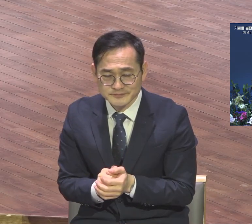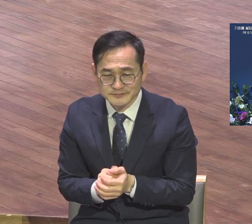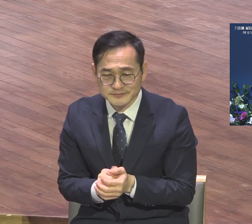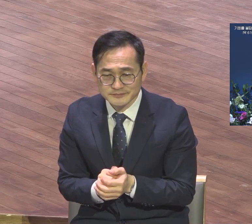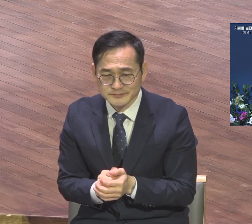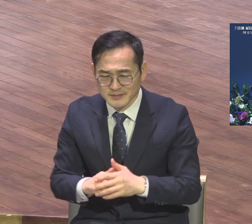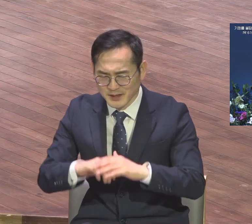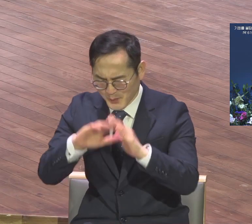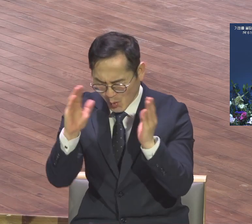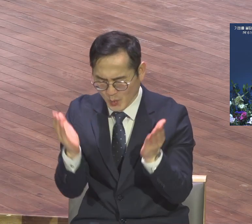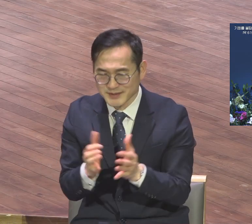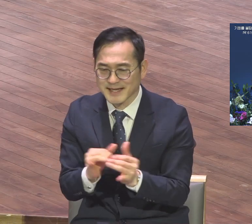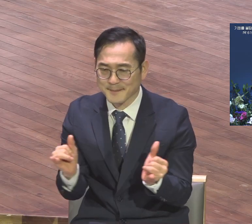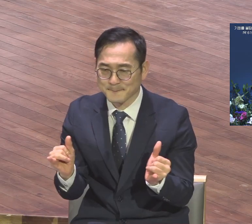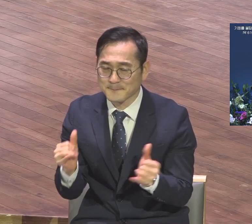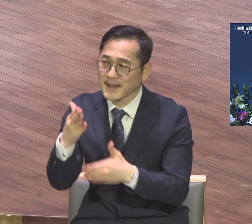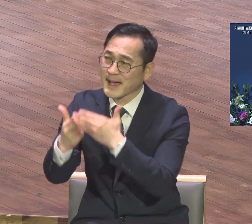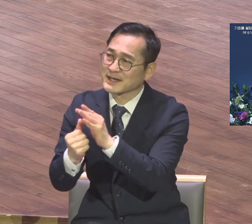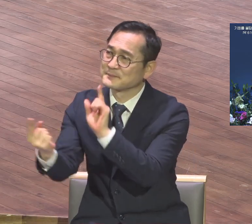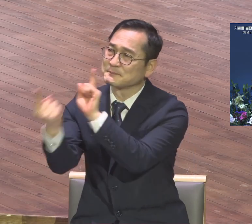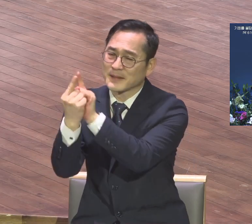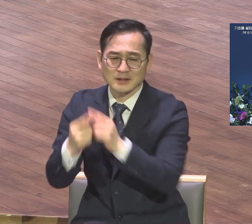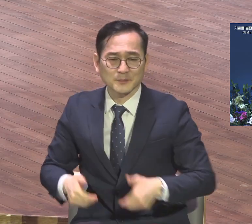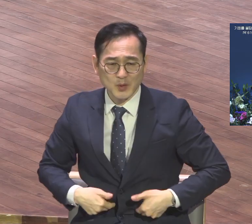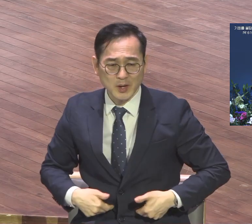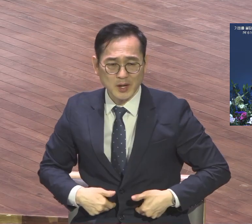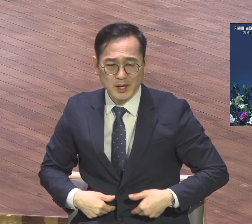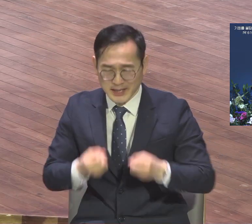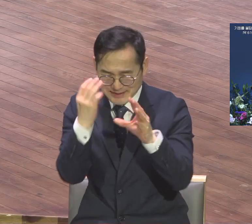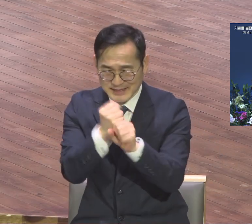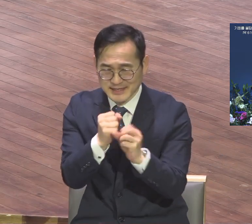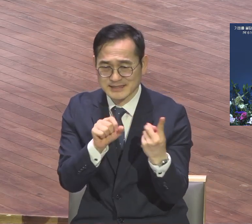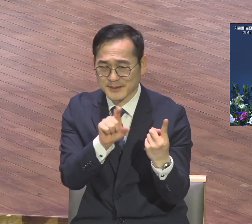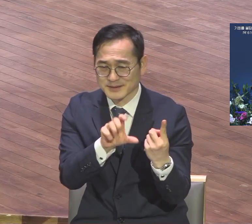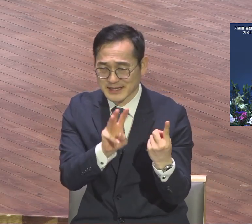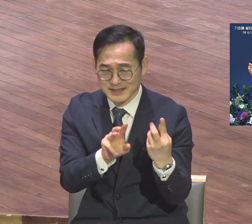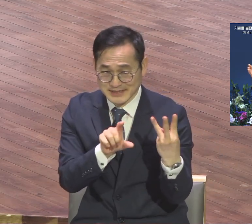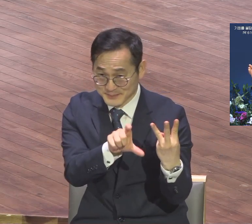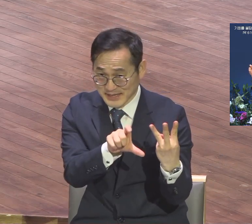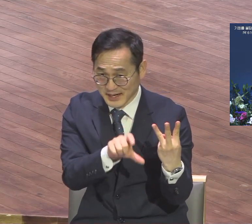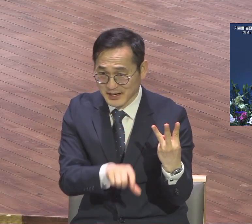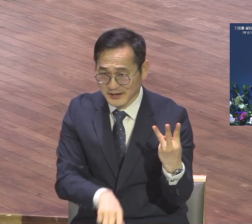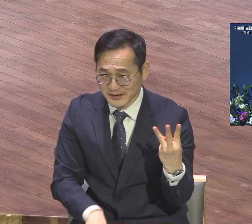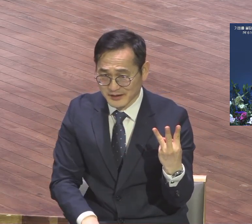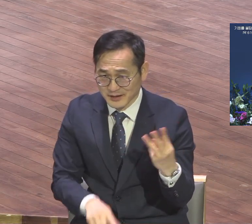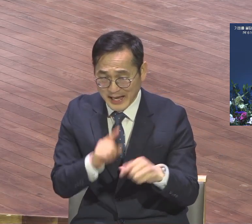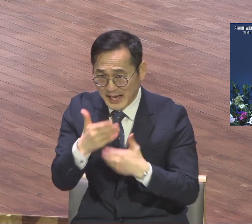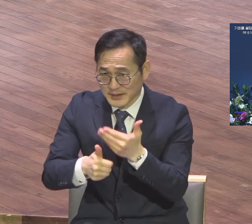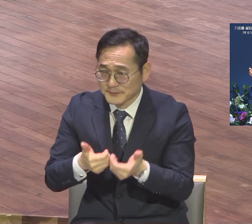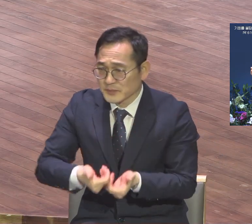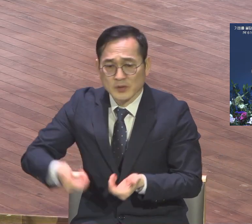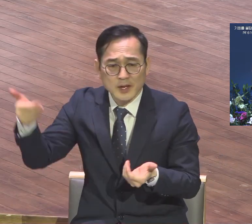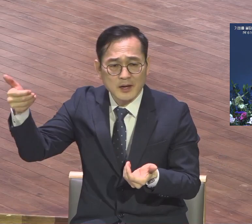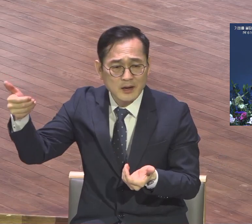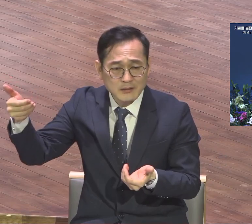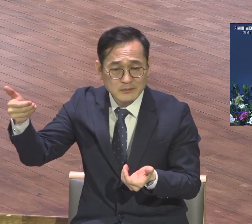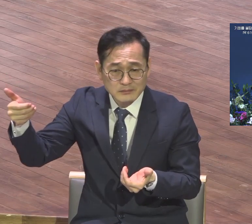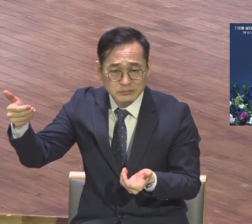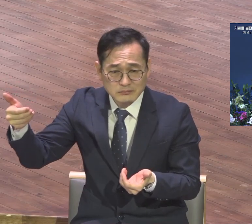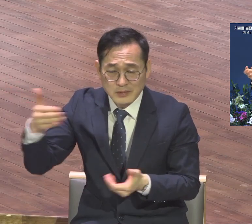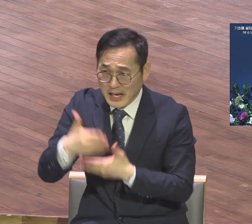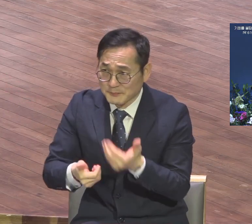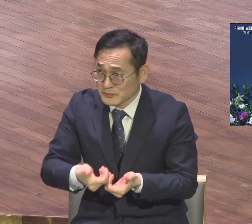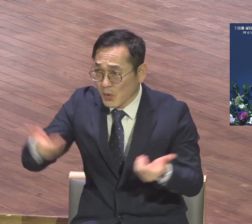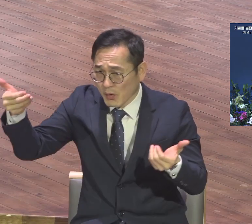모든 사람은 하나님 만나야 돼. 왜냐? 창세기 3장 1절 6절에 하나님 떠났어. 하나님 떠났기 때문에,